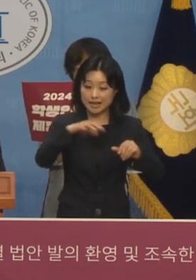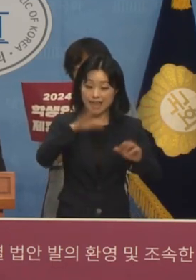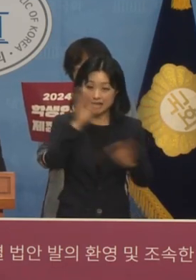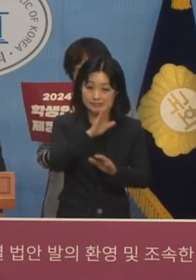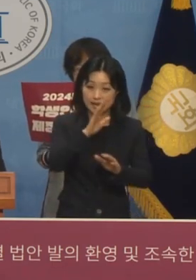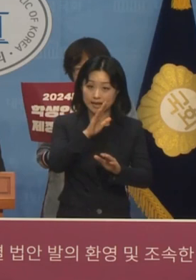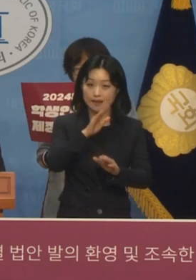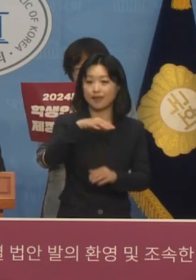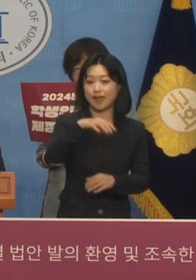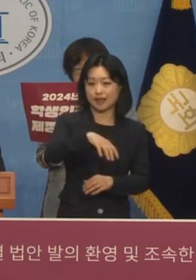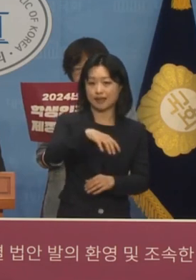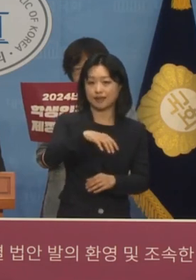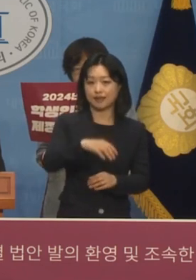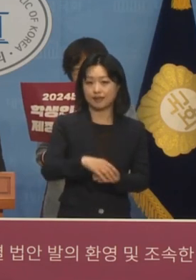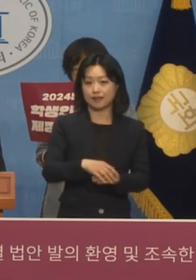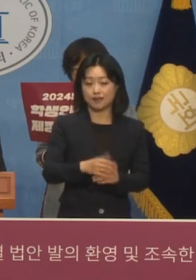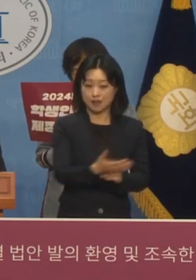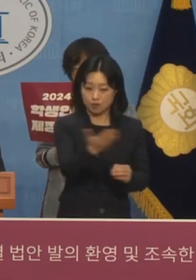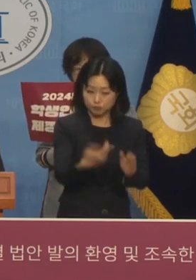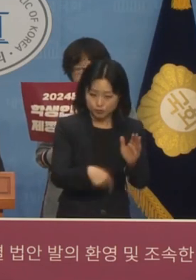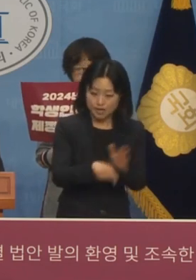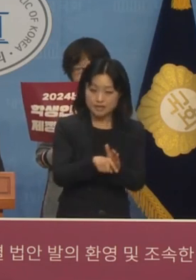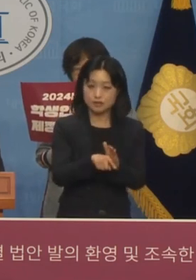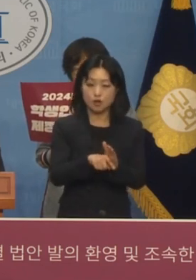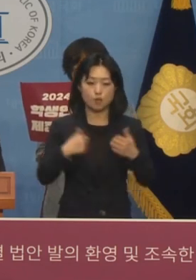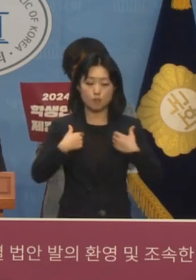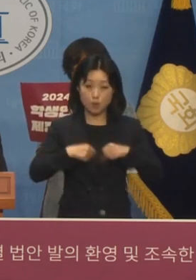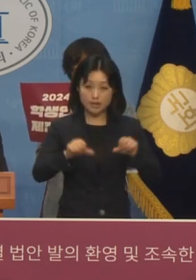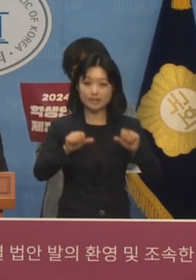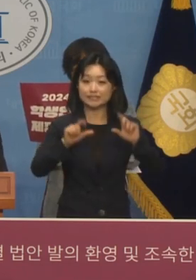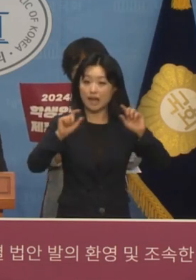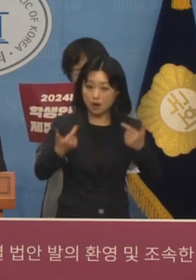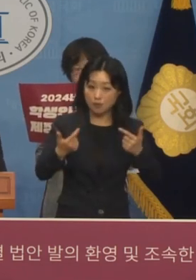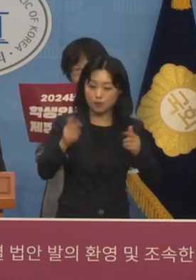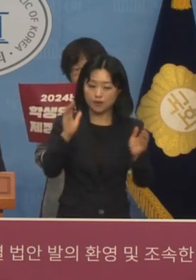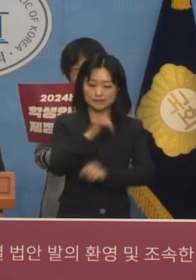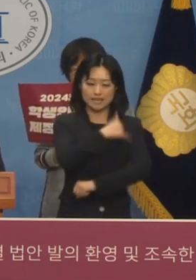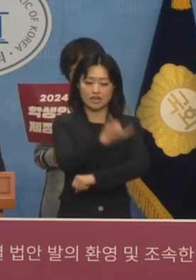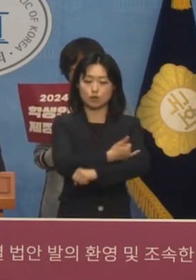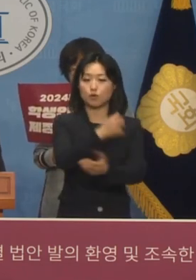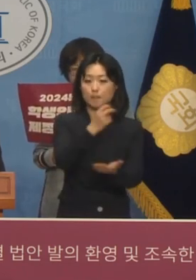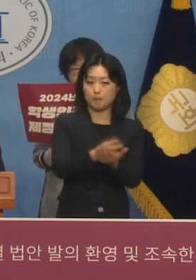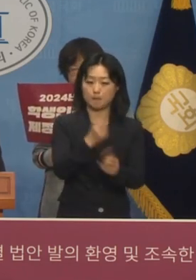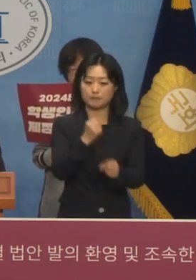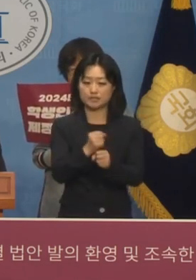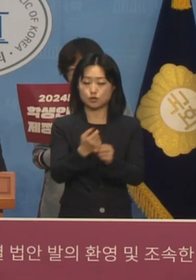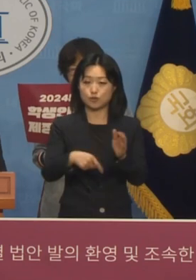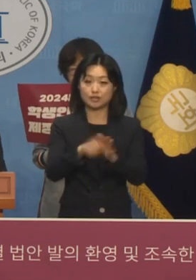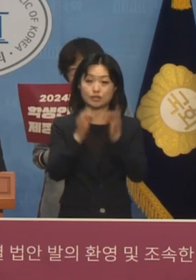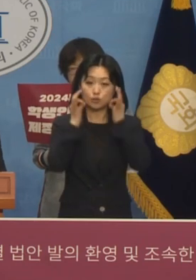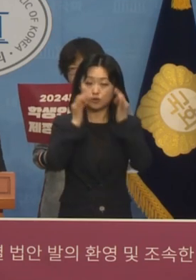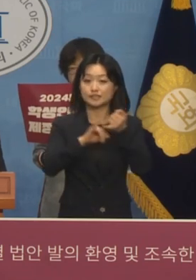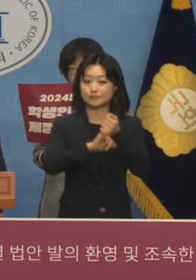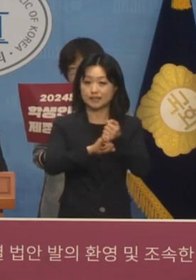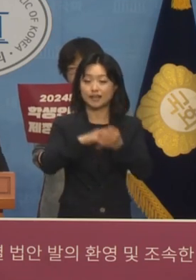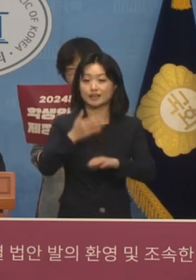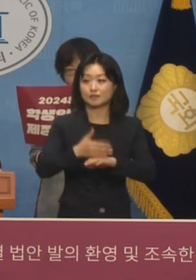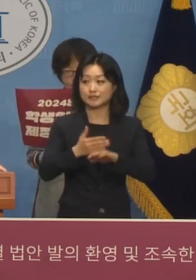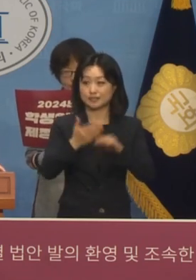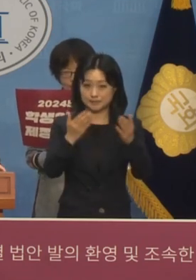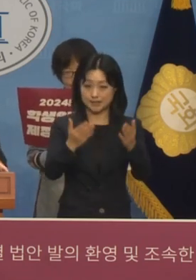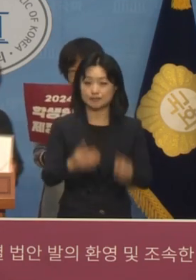학생들을 위해 이제까지 해왔던 것처럼 결코 포기하지 않고 학생인권법 제정을 위해 나갈 것입니다.